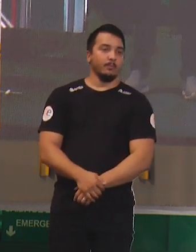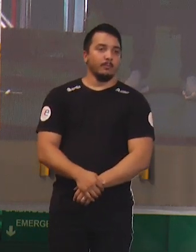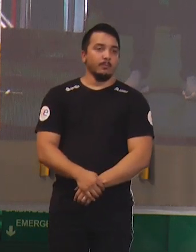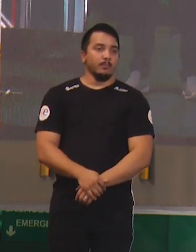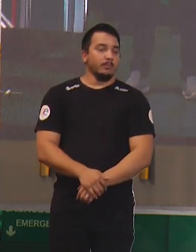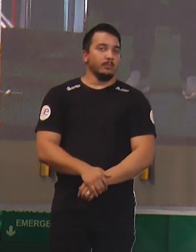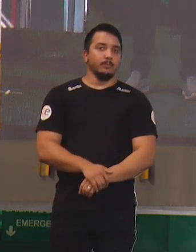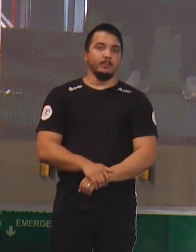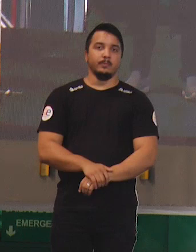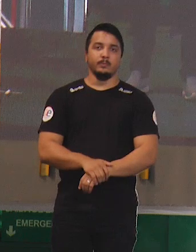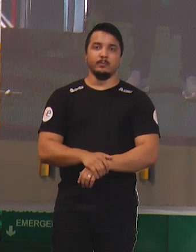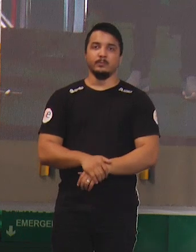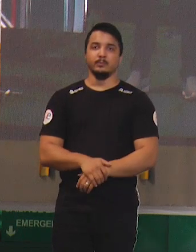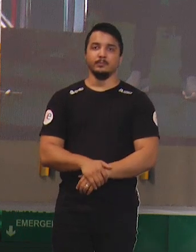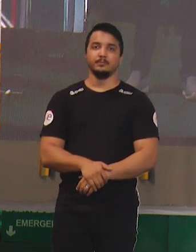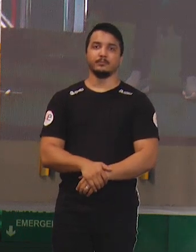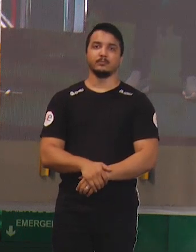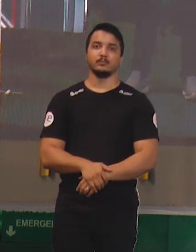Próxima pergunta.